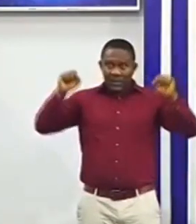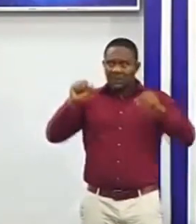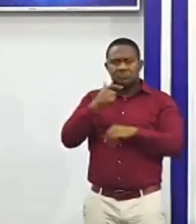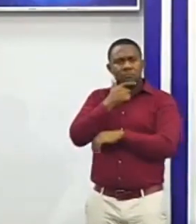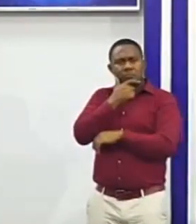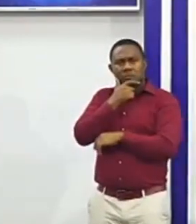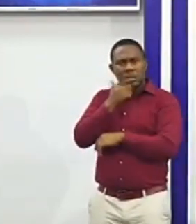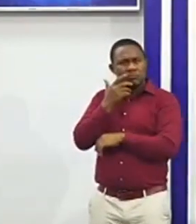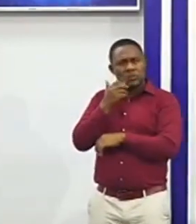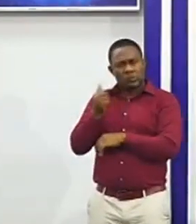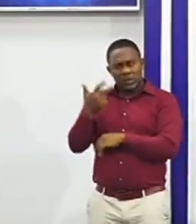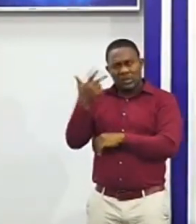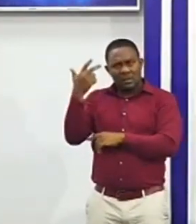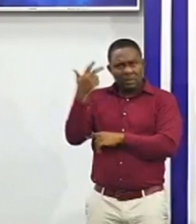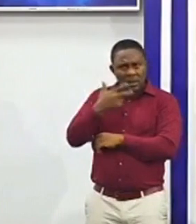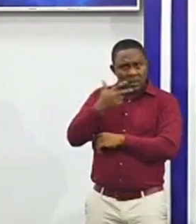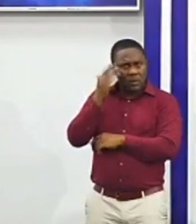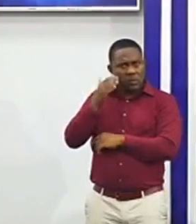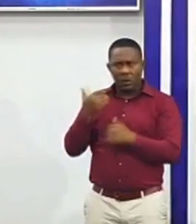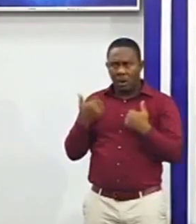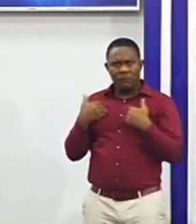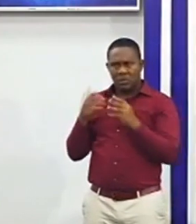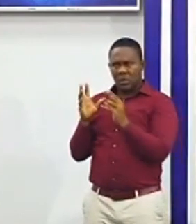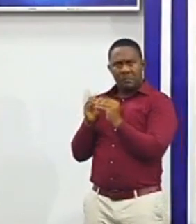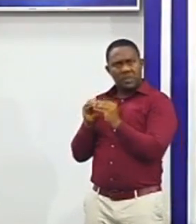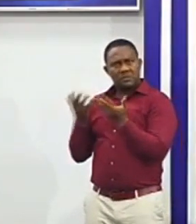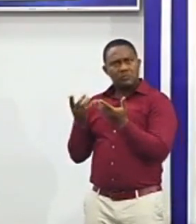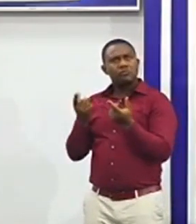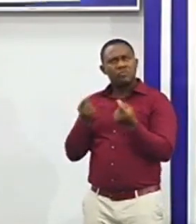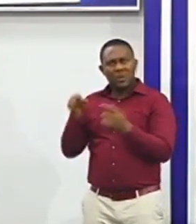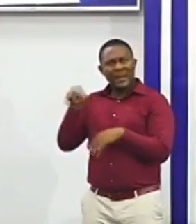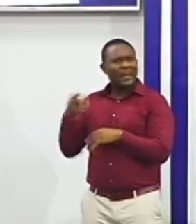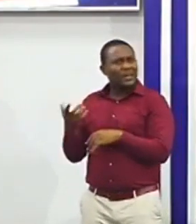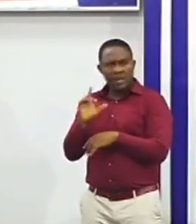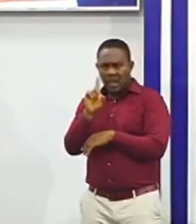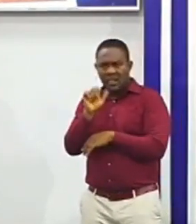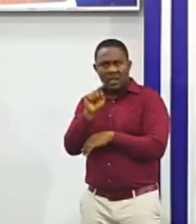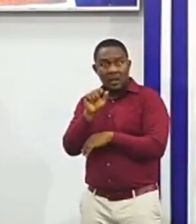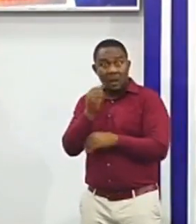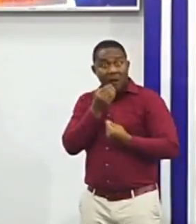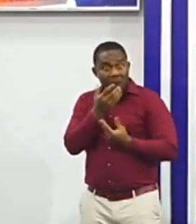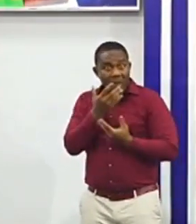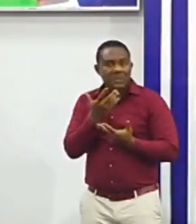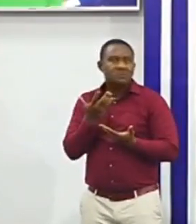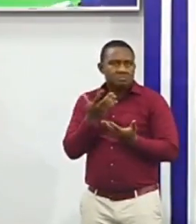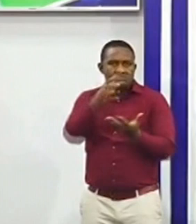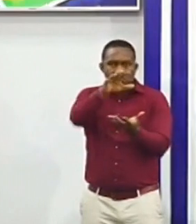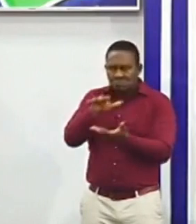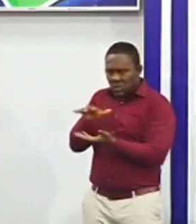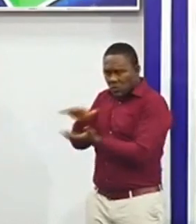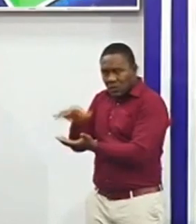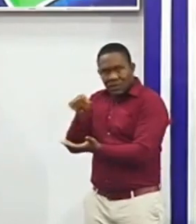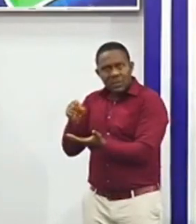gbɛ a yi a COVID-19 baaloŋ ŋa poɔ. A yi a lɛ poɔ government meŋ te binii sobie. A danweɛ kyaare